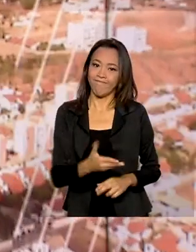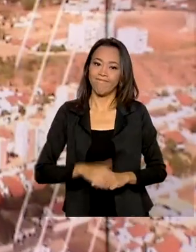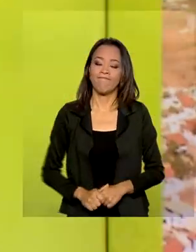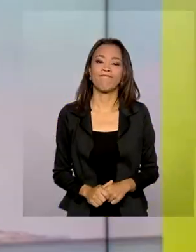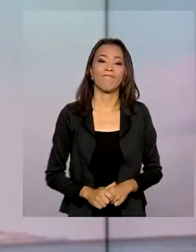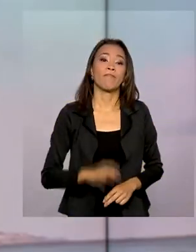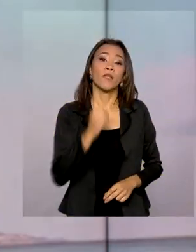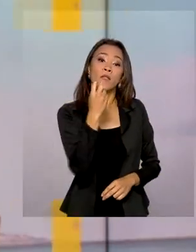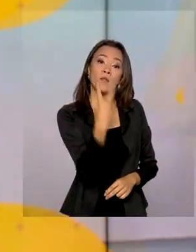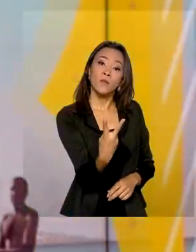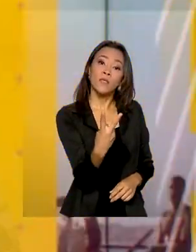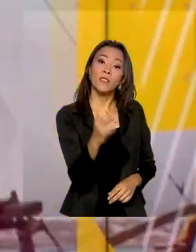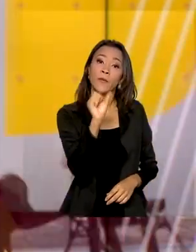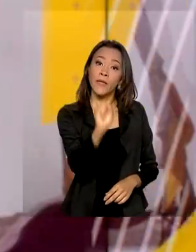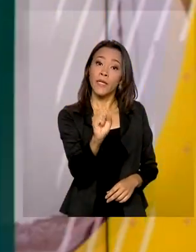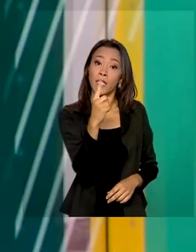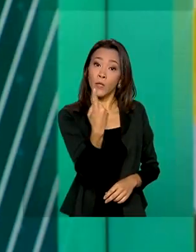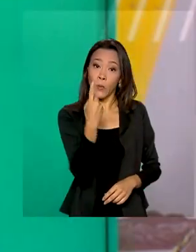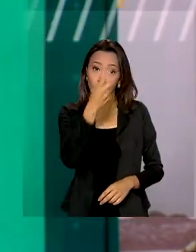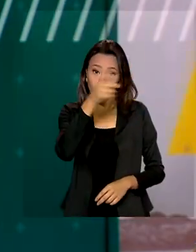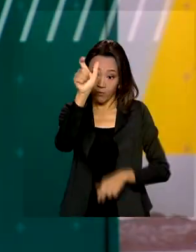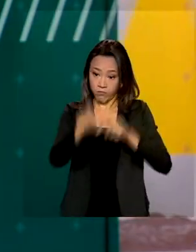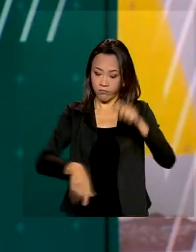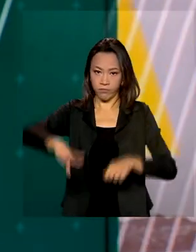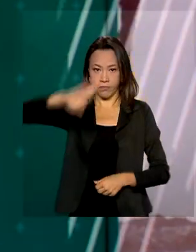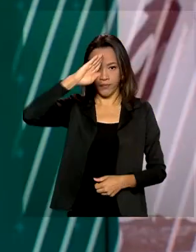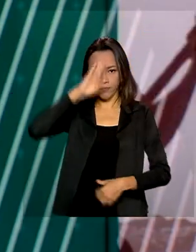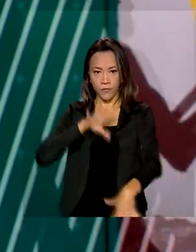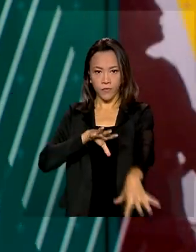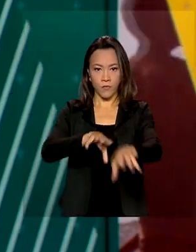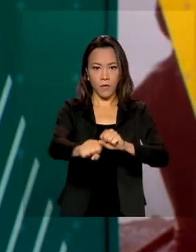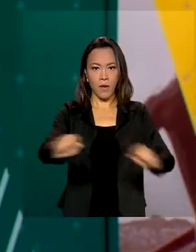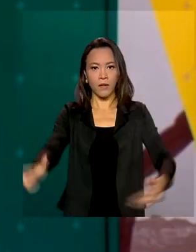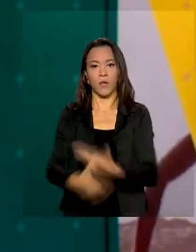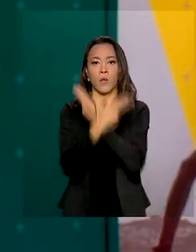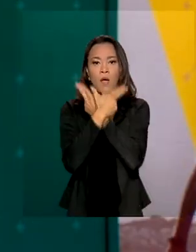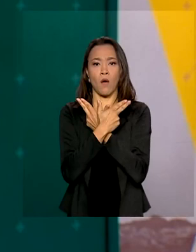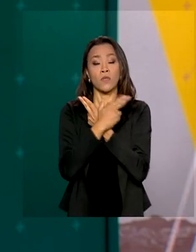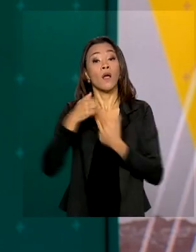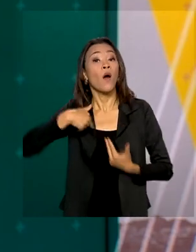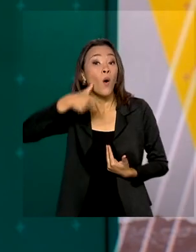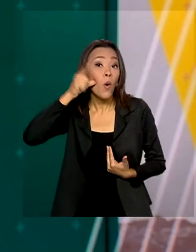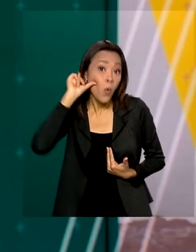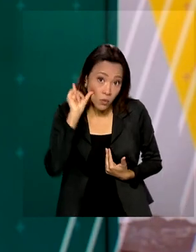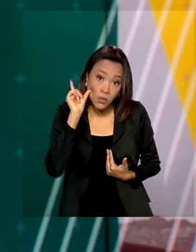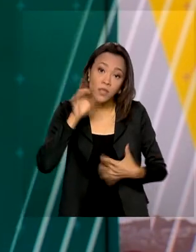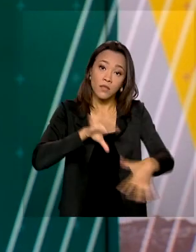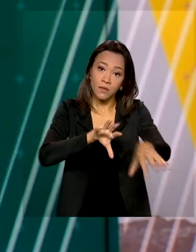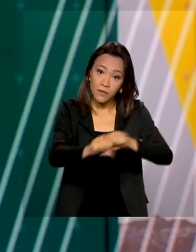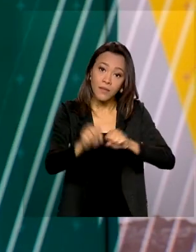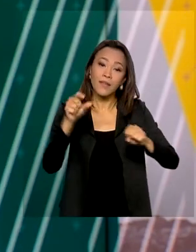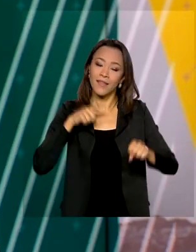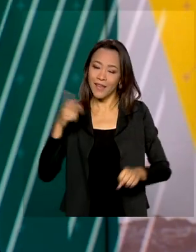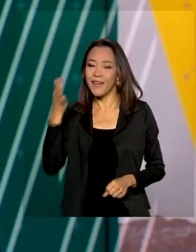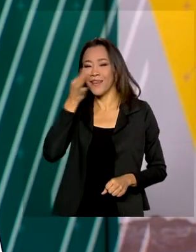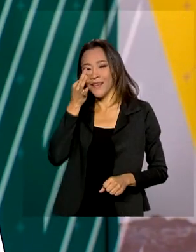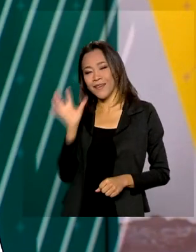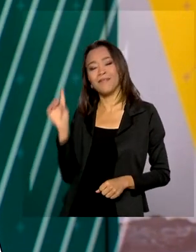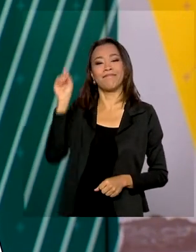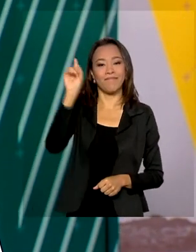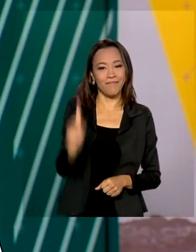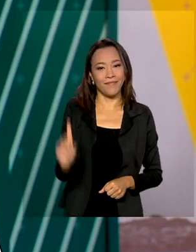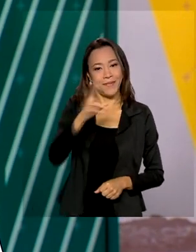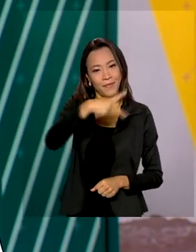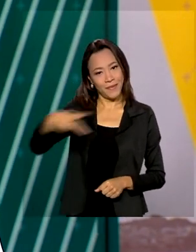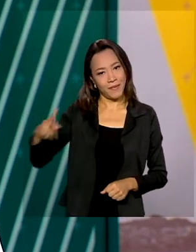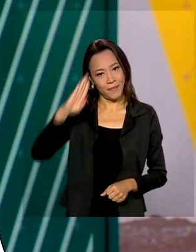o 281 sargentos da escola de especialistas de aeronáutica se formaram ontem em cerimônia que contou com a presença do